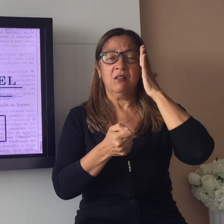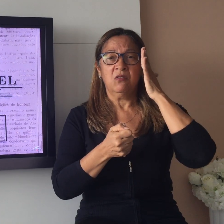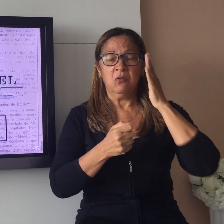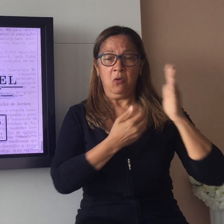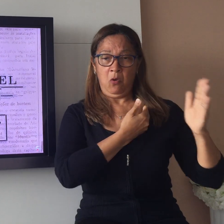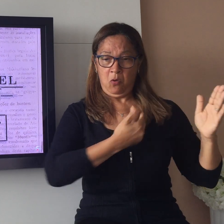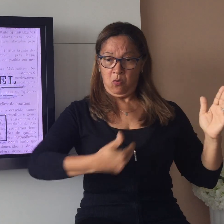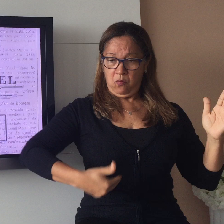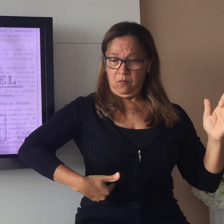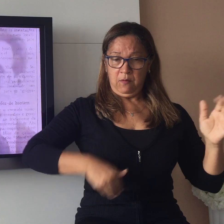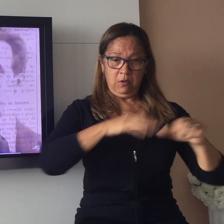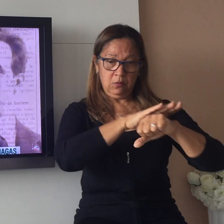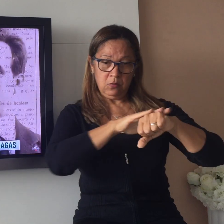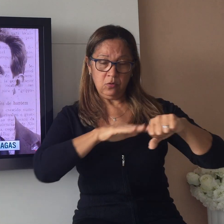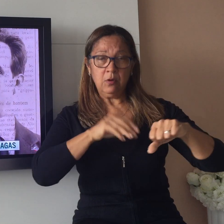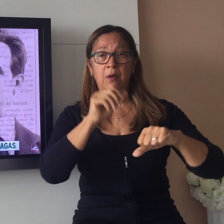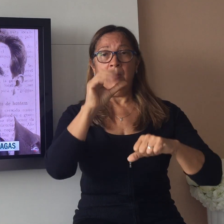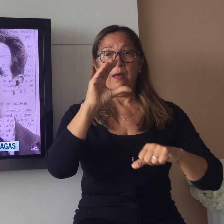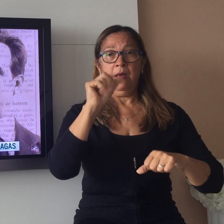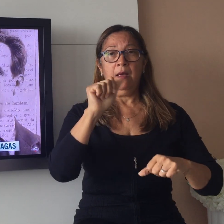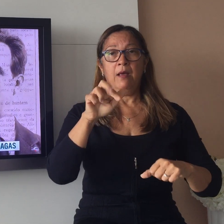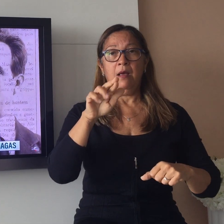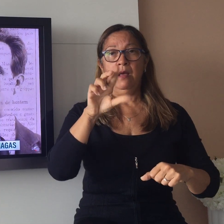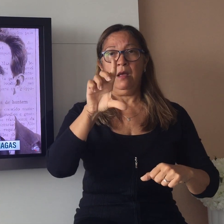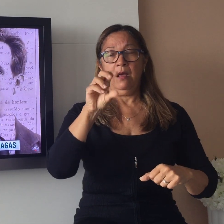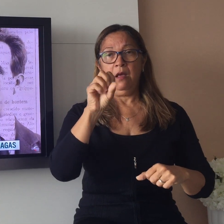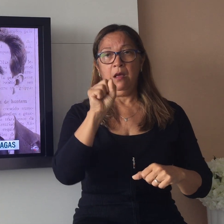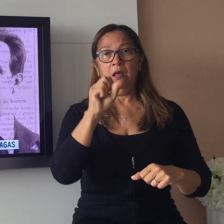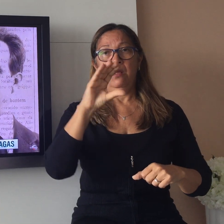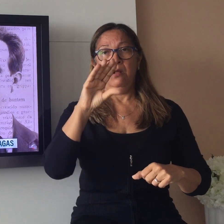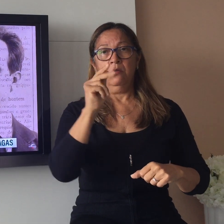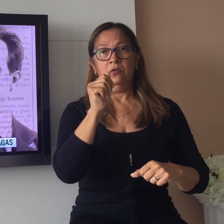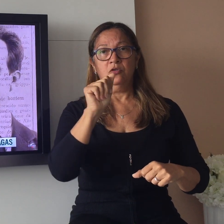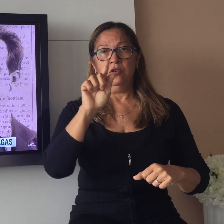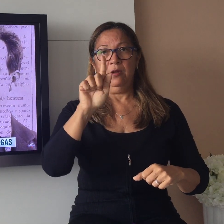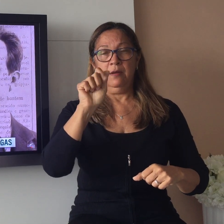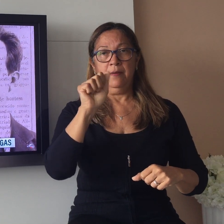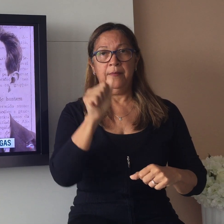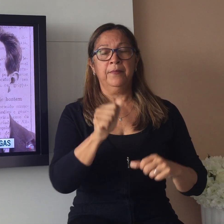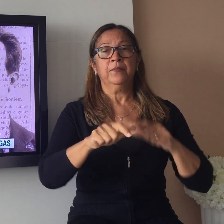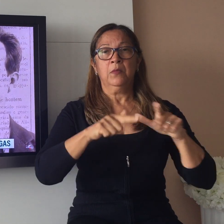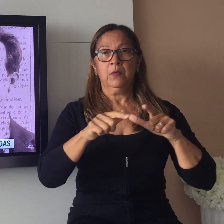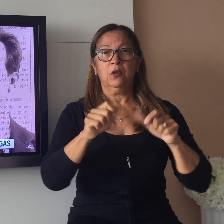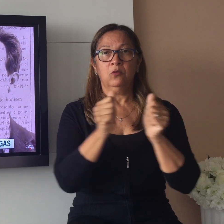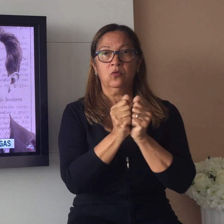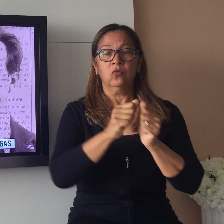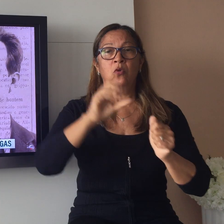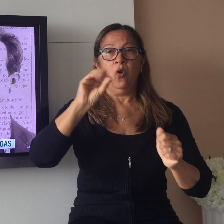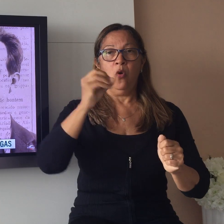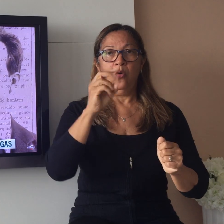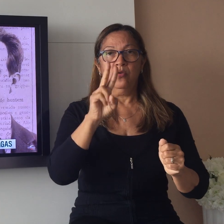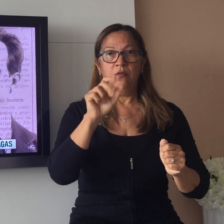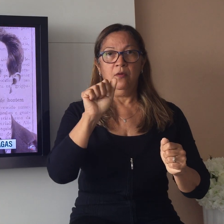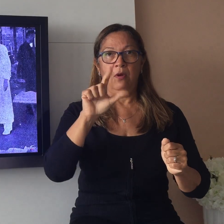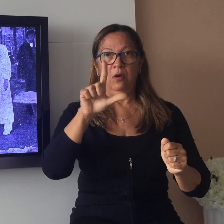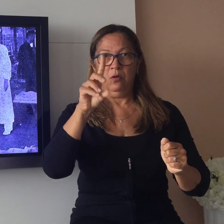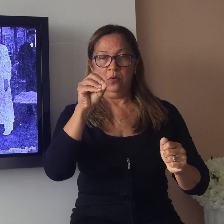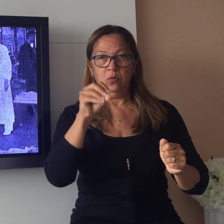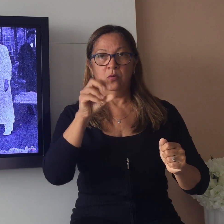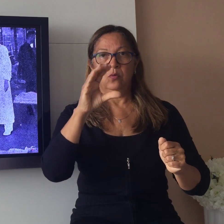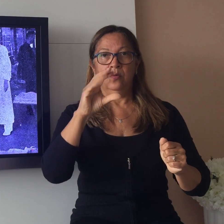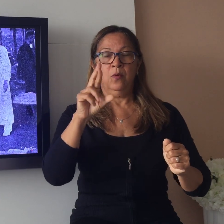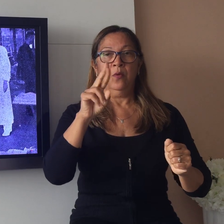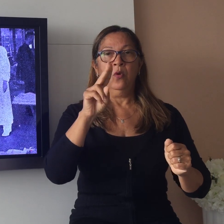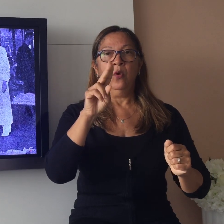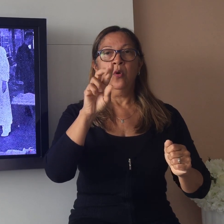o renomado cientista Carlos Chagas, que havia trabalhado com Oswaldo Cruz, no comando da saúde pública.